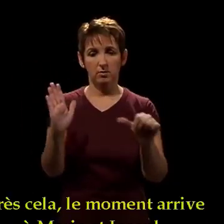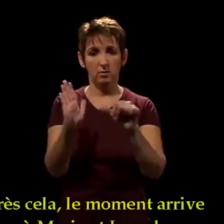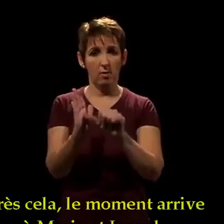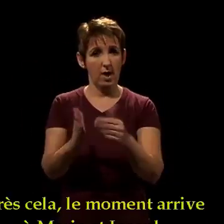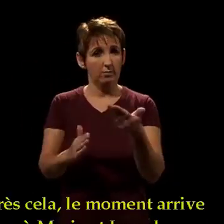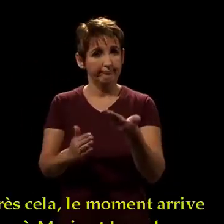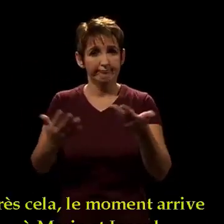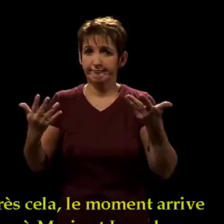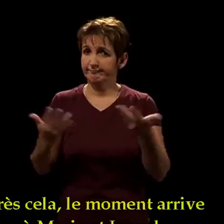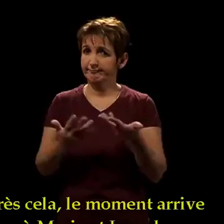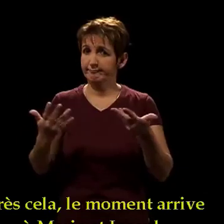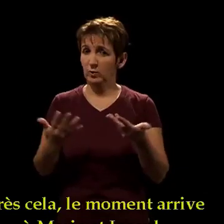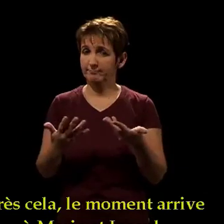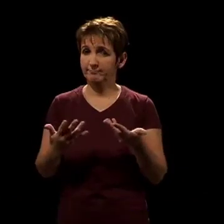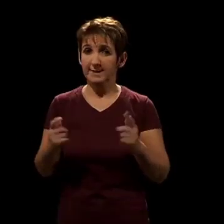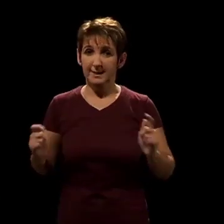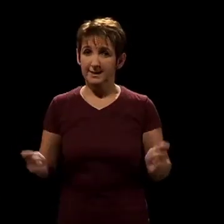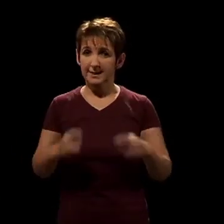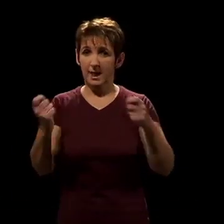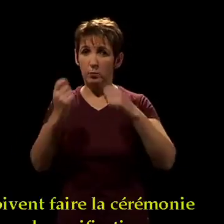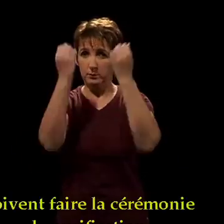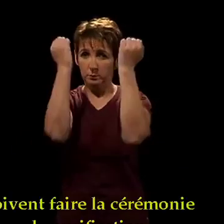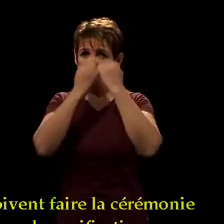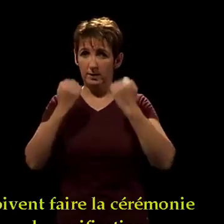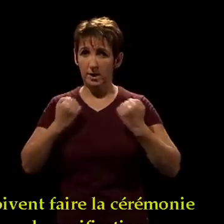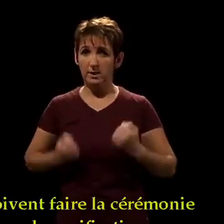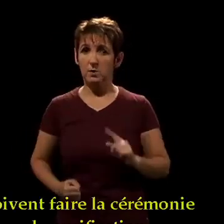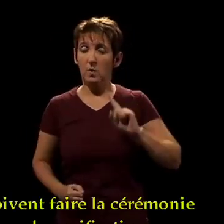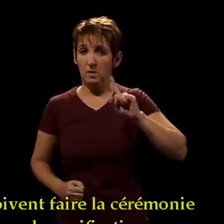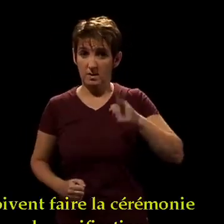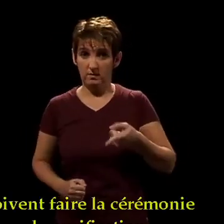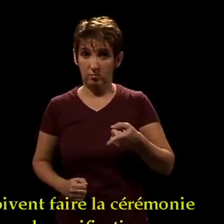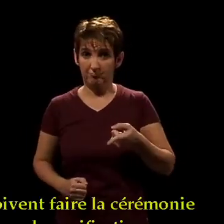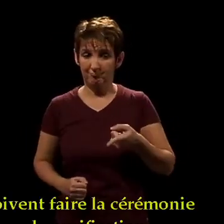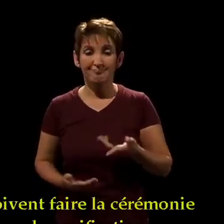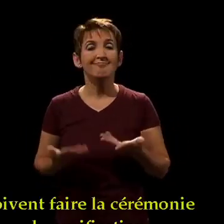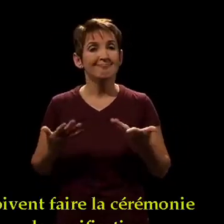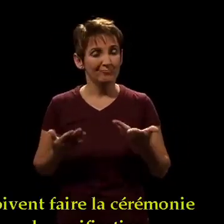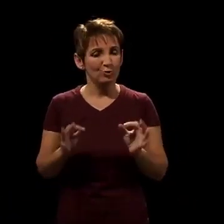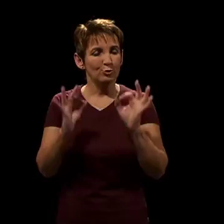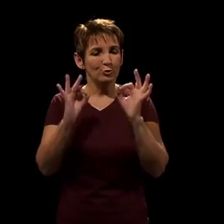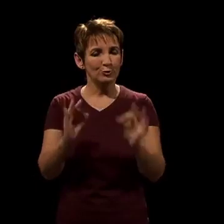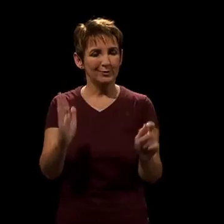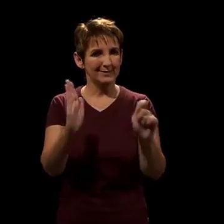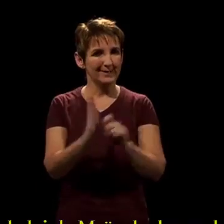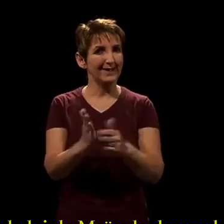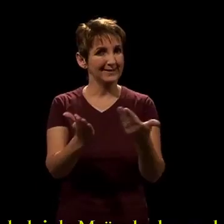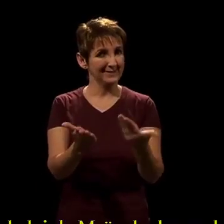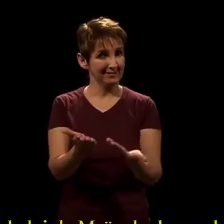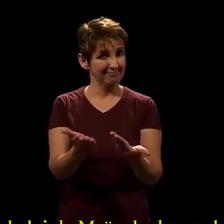Après cela, le moment arrive où Marie et Joseph doivent faire la cérémonie de purification, comme la